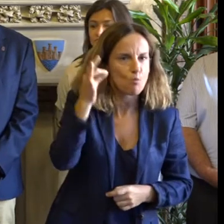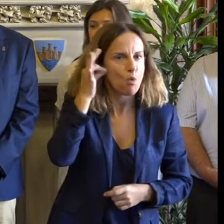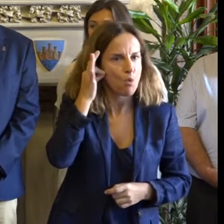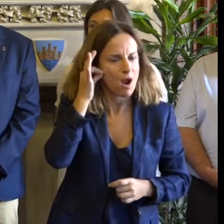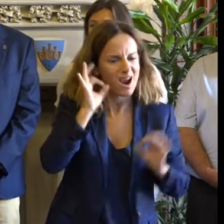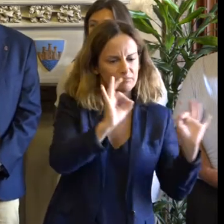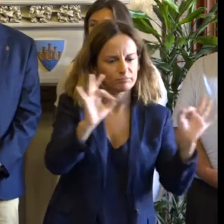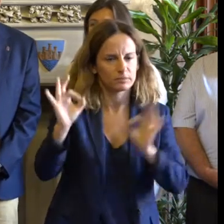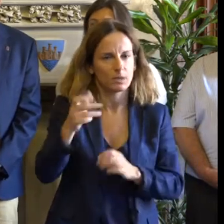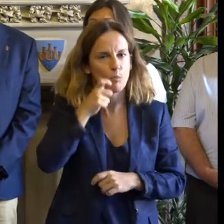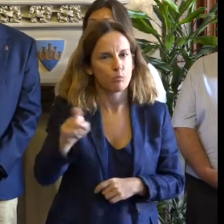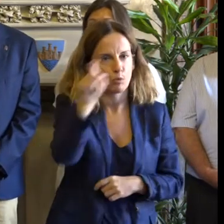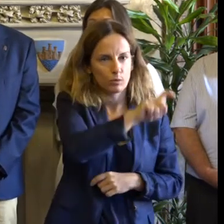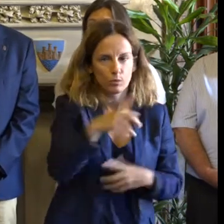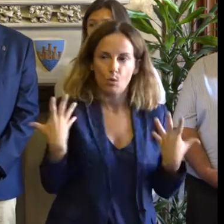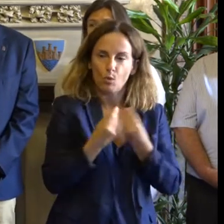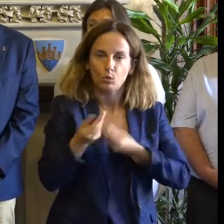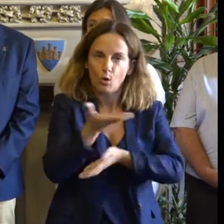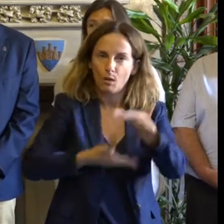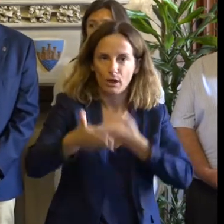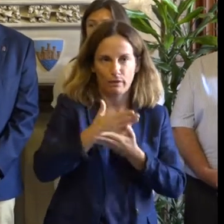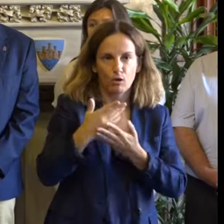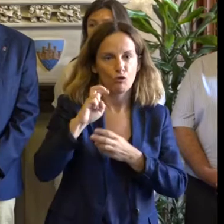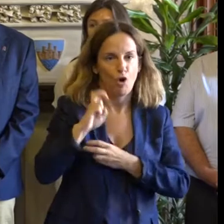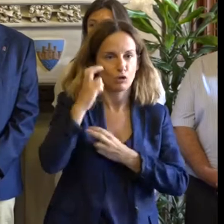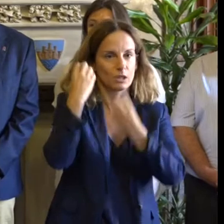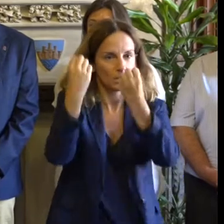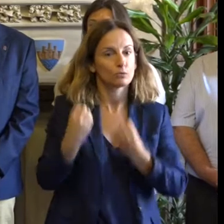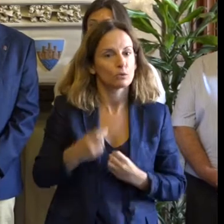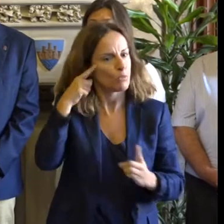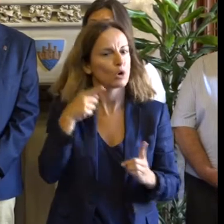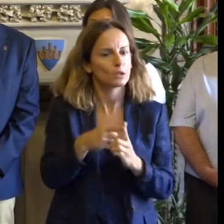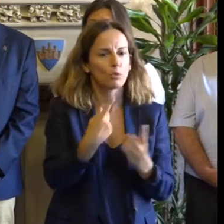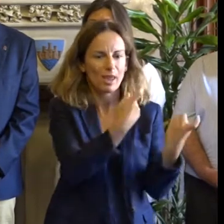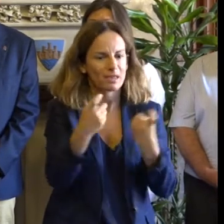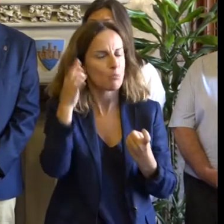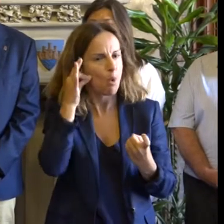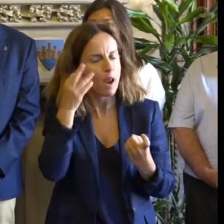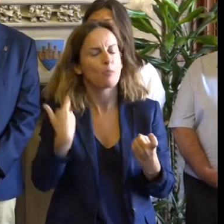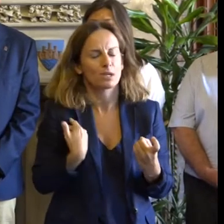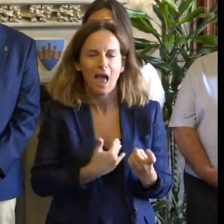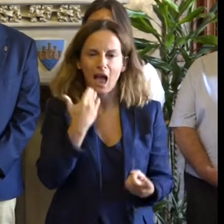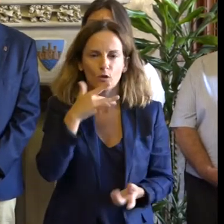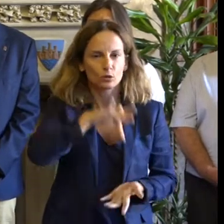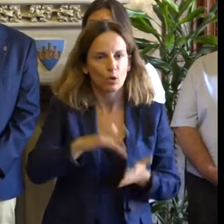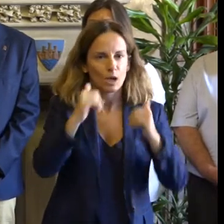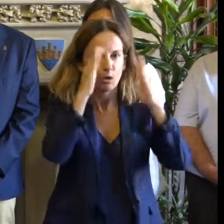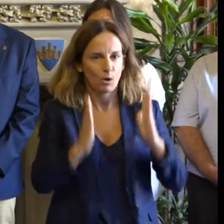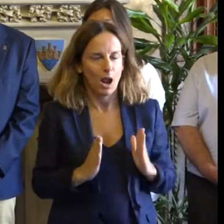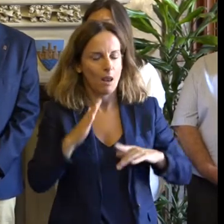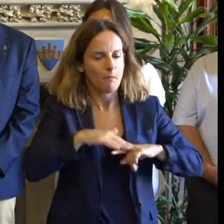altres institucions, perquè puguin gaudir d'una millor atenció en casos necessaris, i també d'un lloc al que podeu